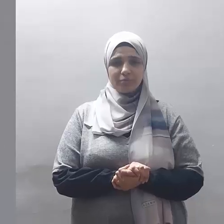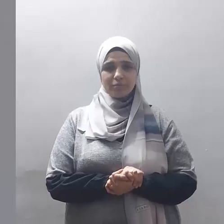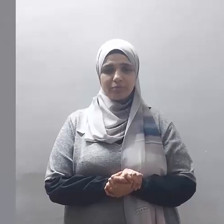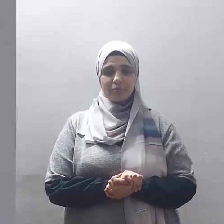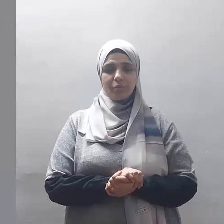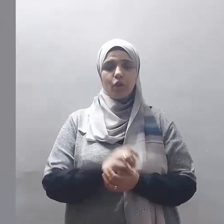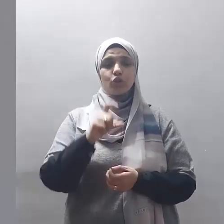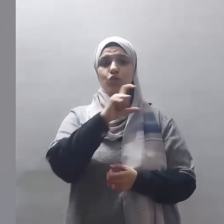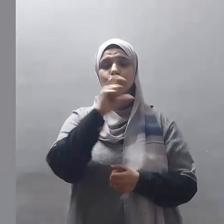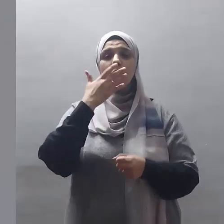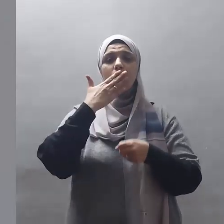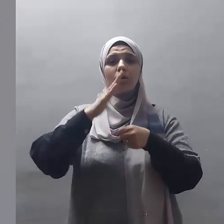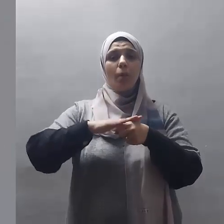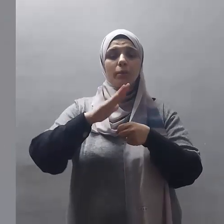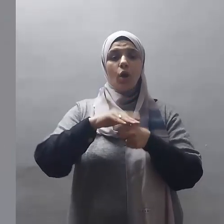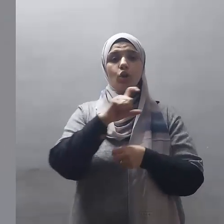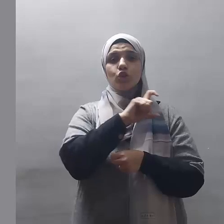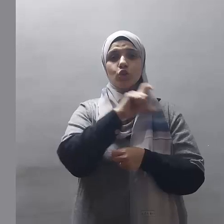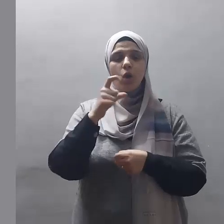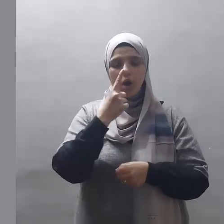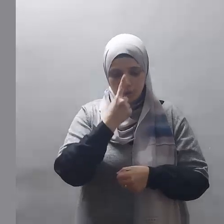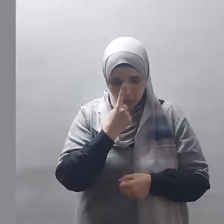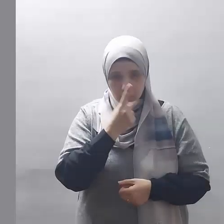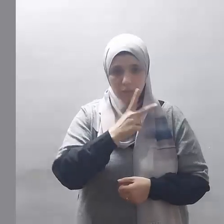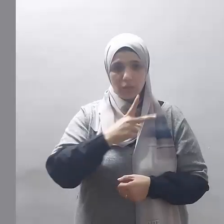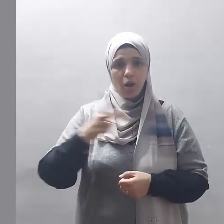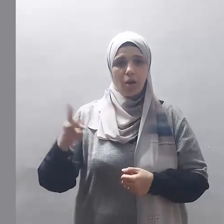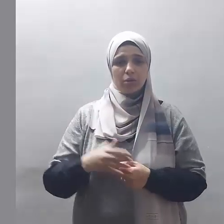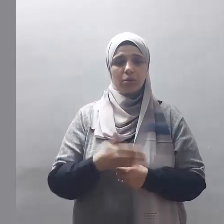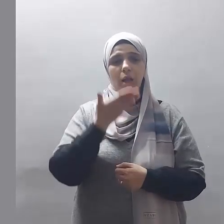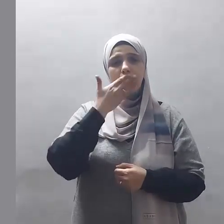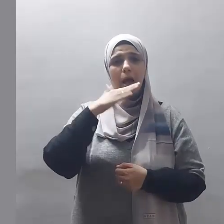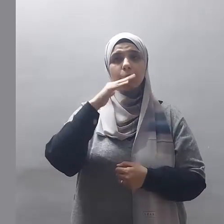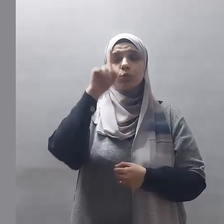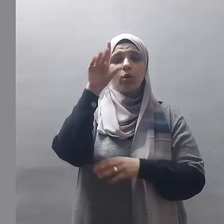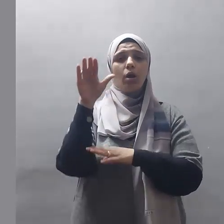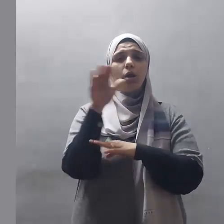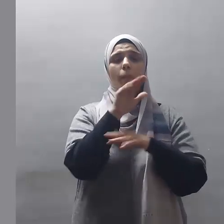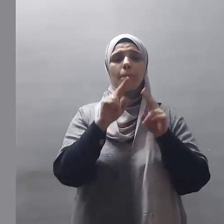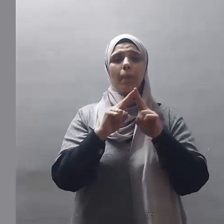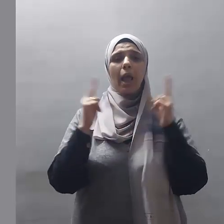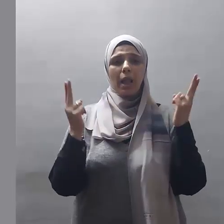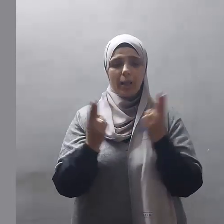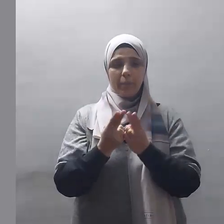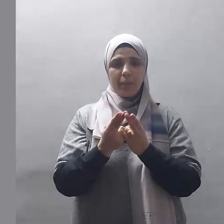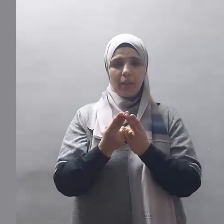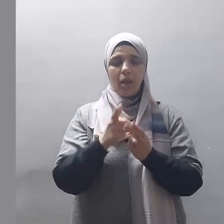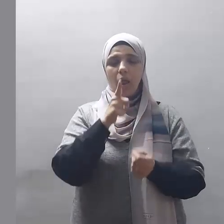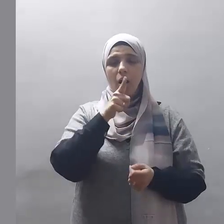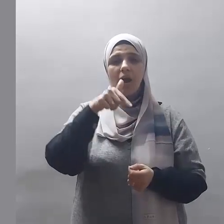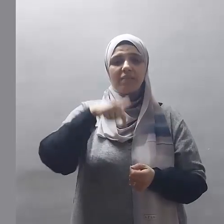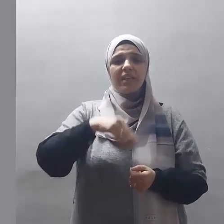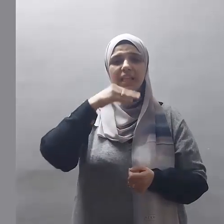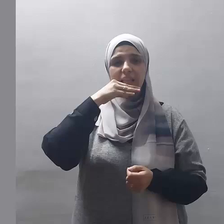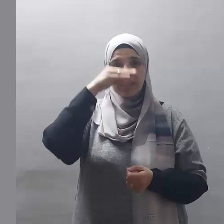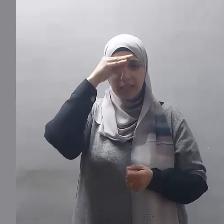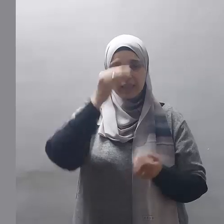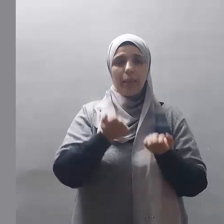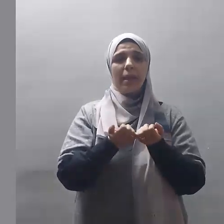رمضان شهر الطاعات الحمد لله رب العالمين القائل في كتاب به